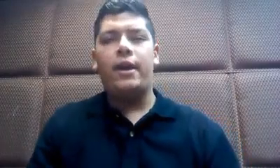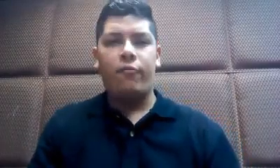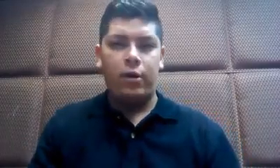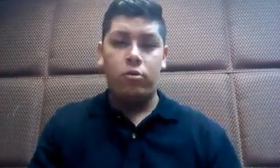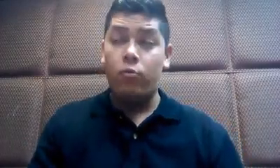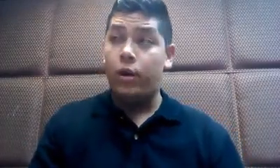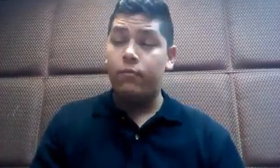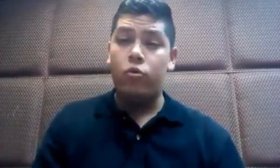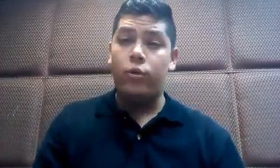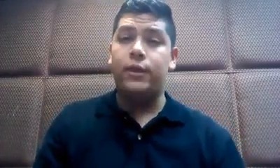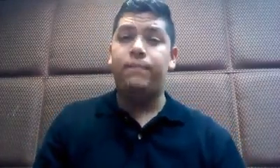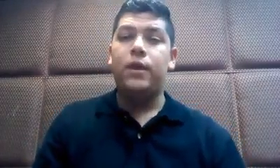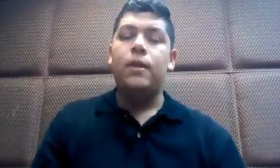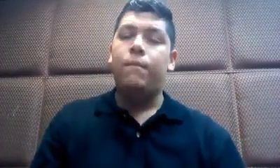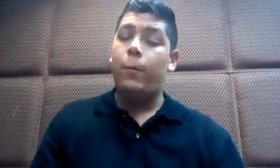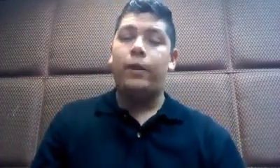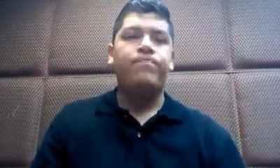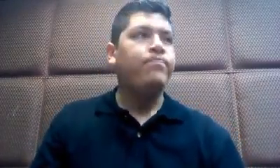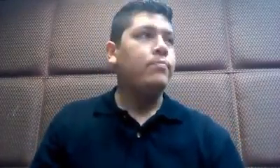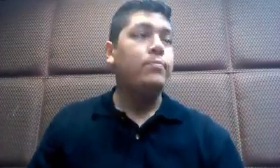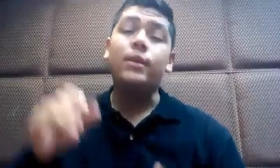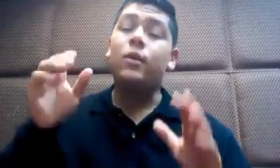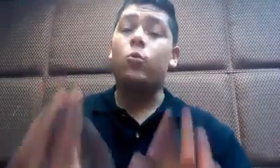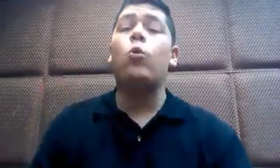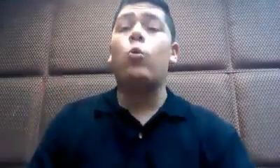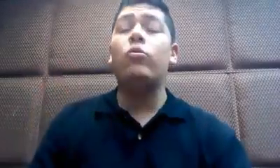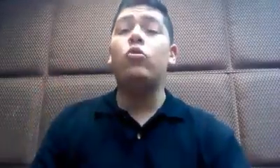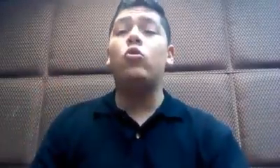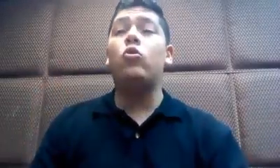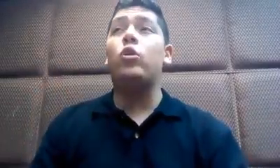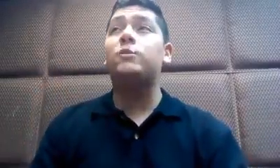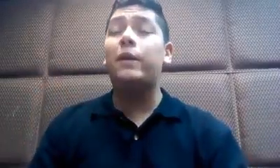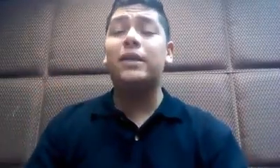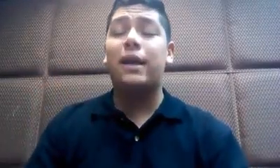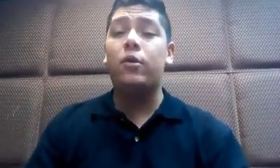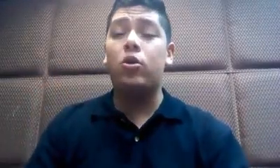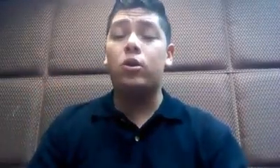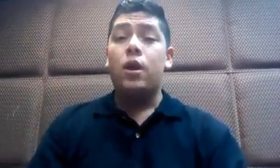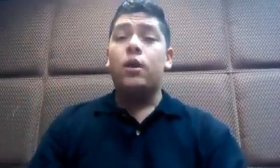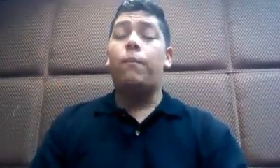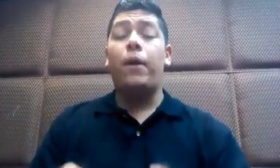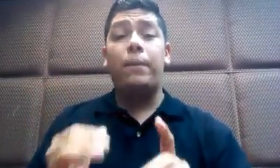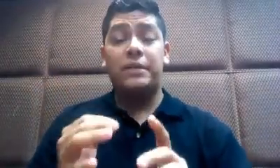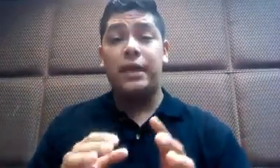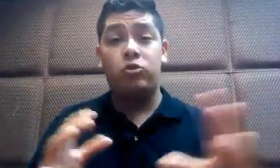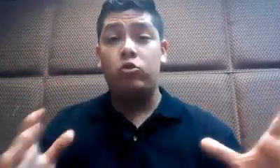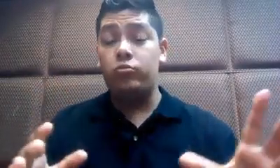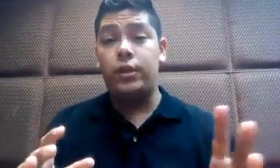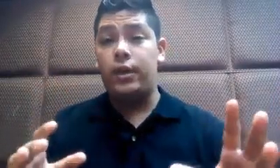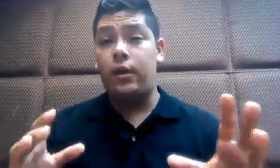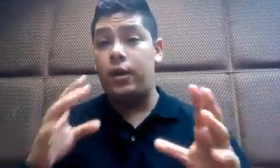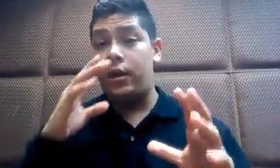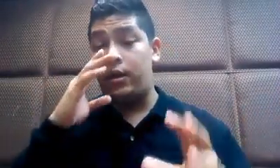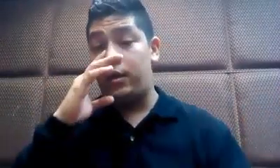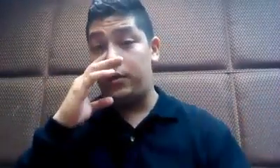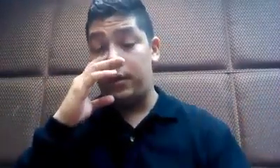fuera con una mujer muy bonita. Pero bueno, cuando esperes el camión, te puede pasar eso de